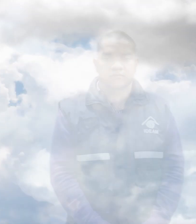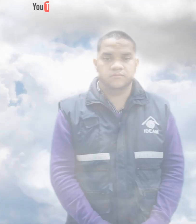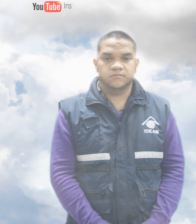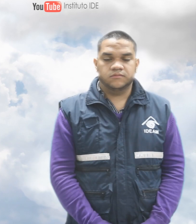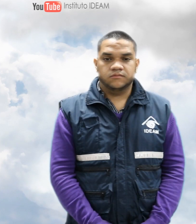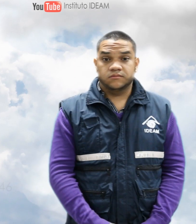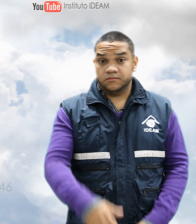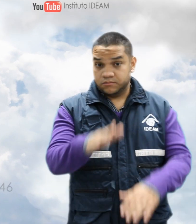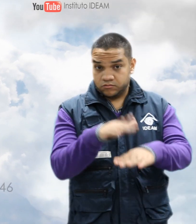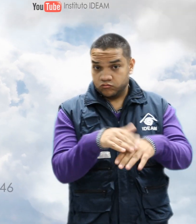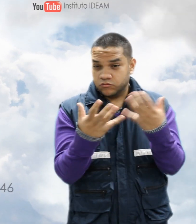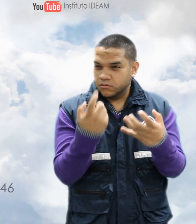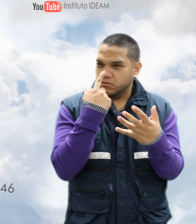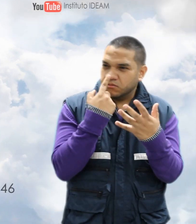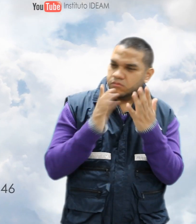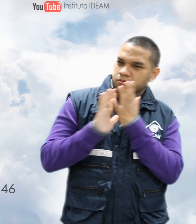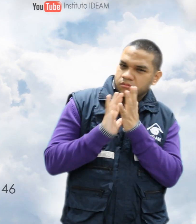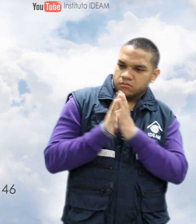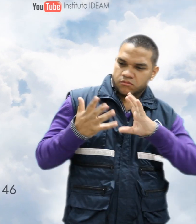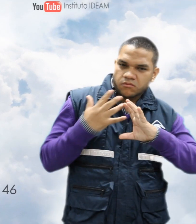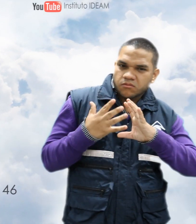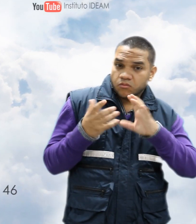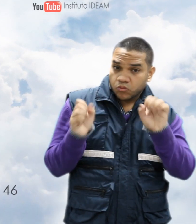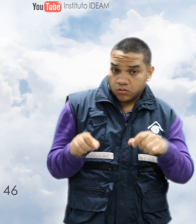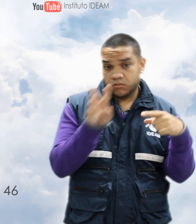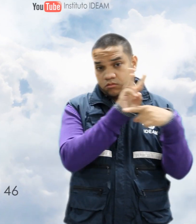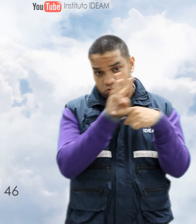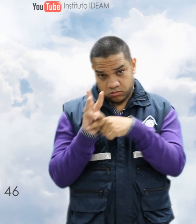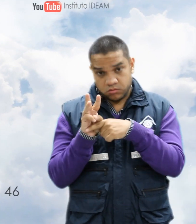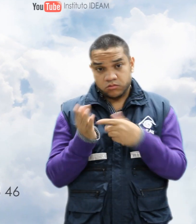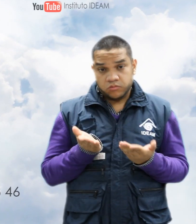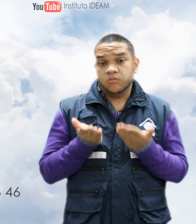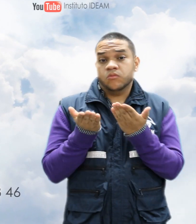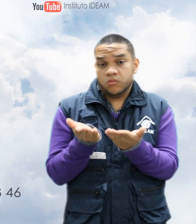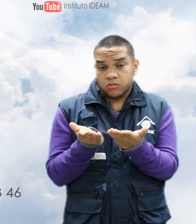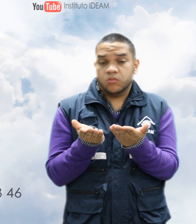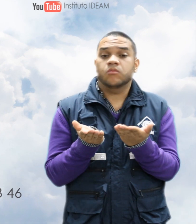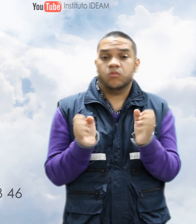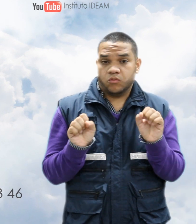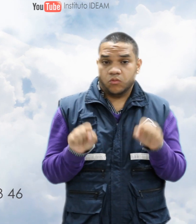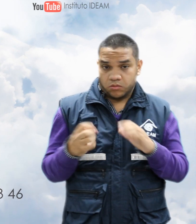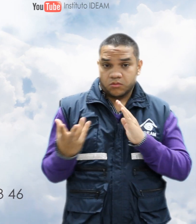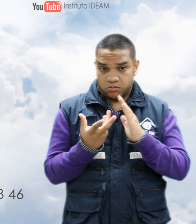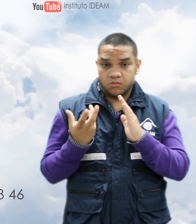Recuerde que para mayor información puede visitar nuestro portal de internet www.ideam.gov.co o